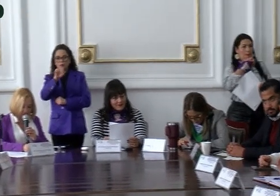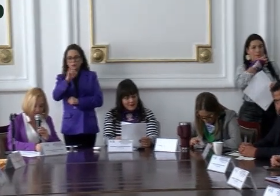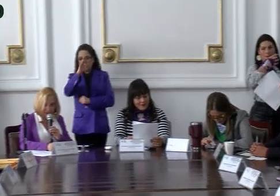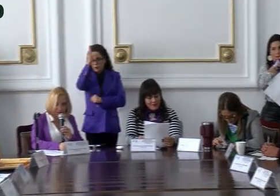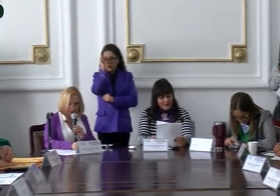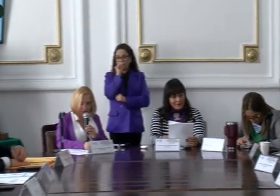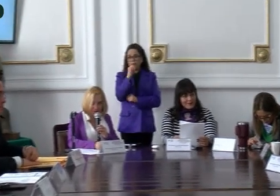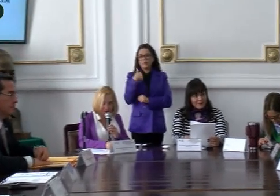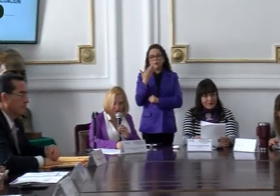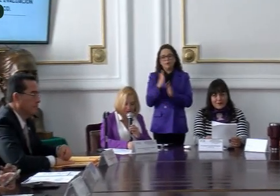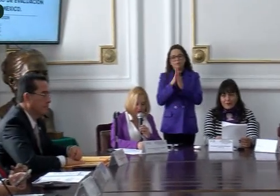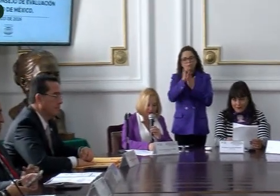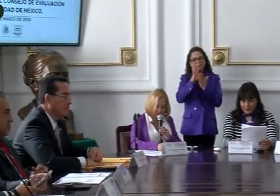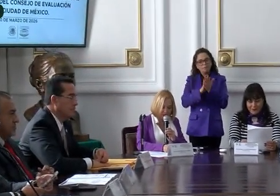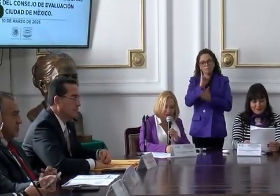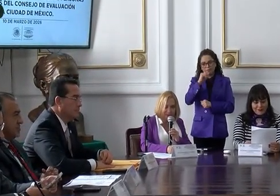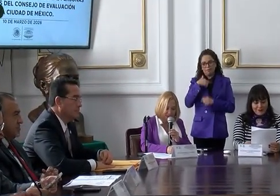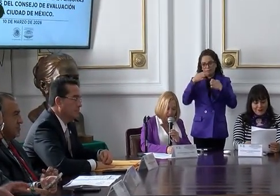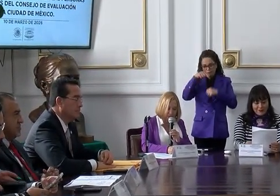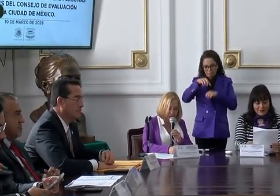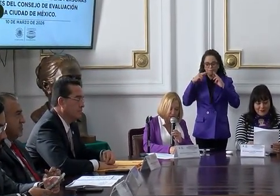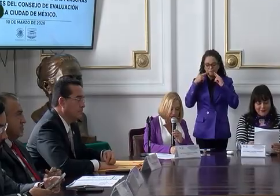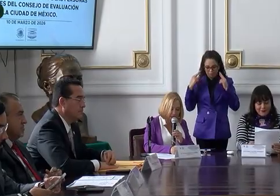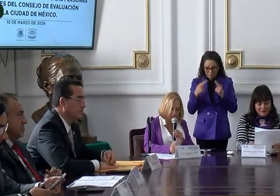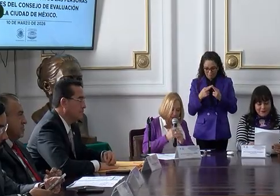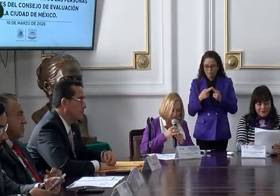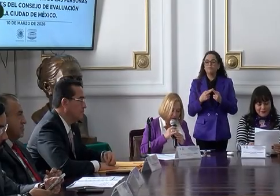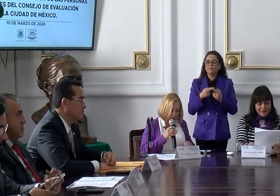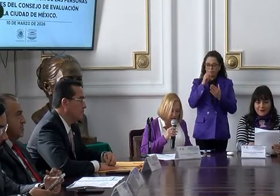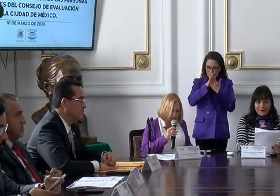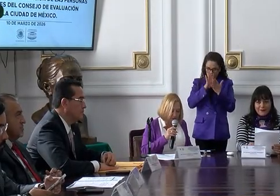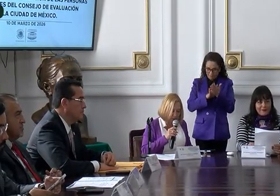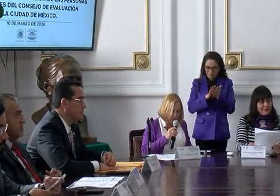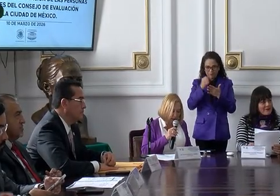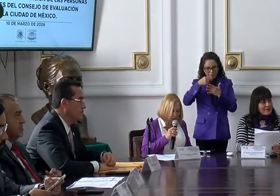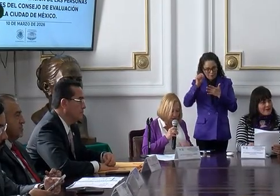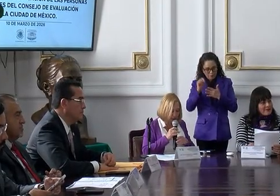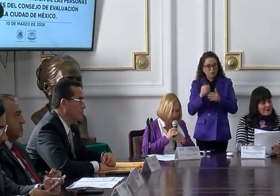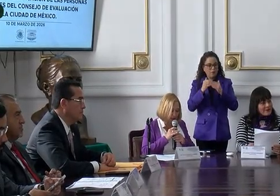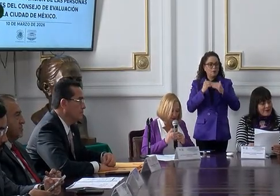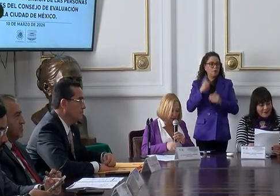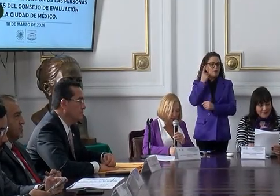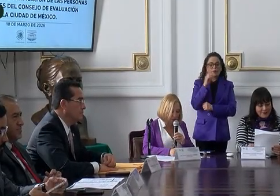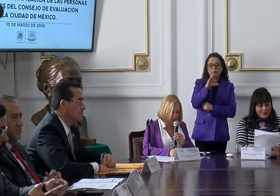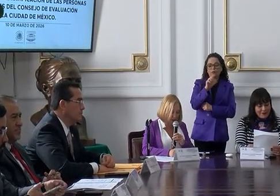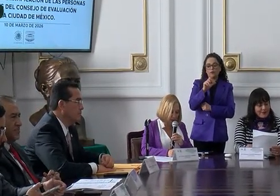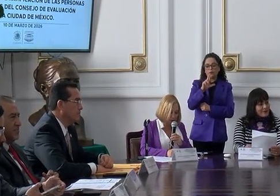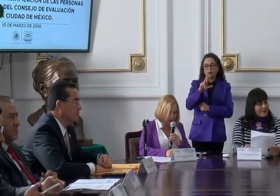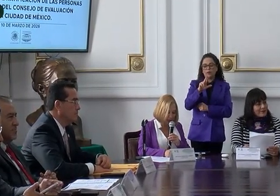favor, y le pediría si registra mi asistencia. Se tiene por registrada su asistencia, diputada. Diputado César